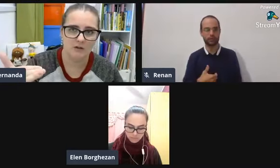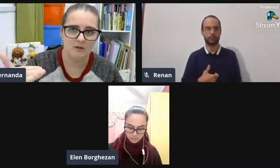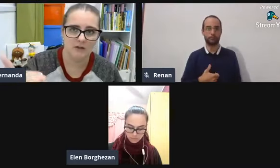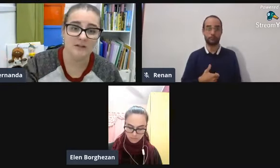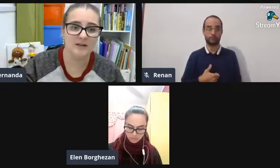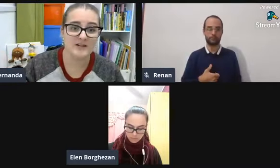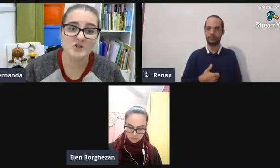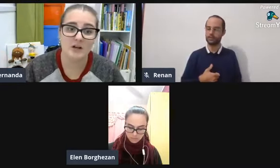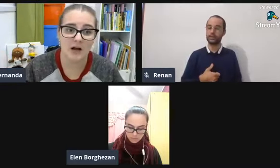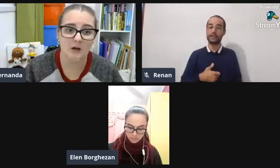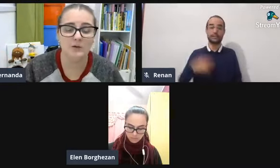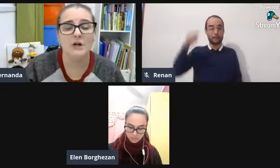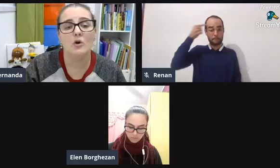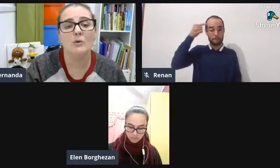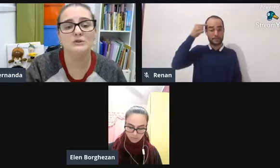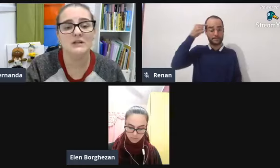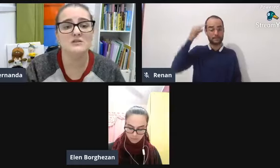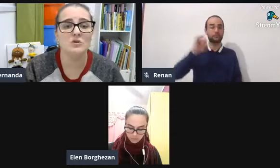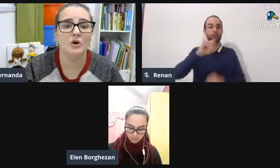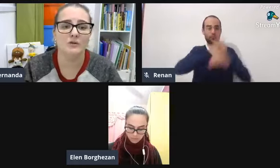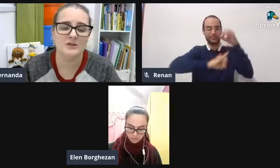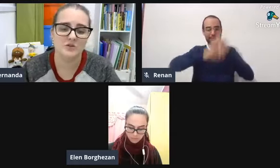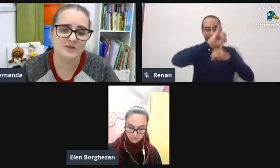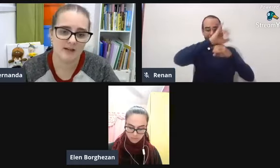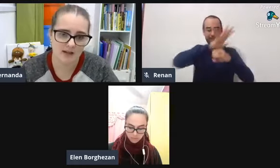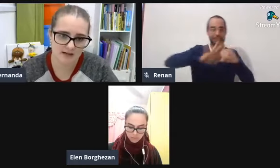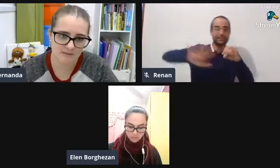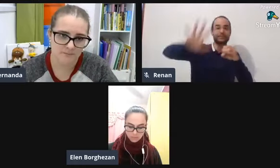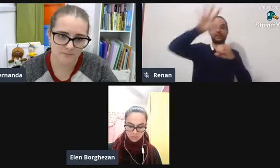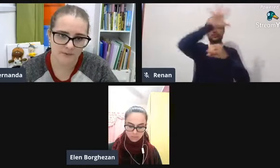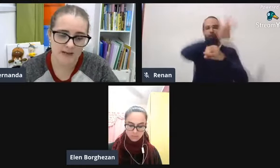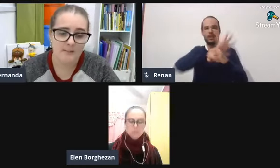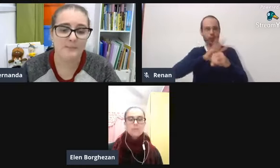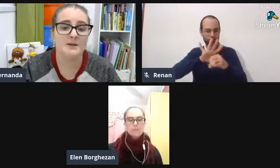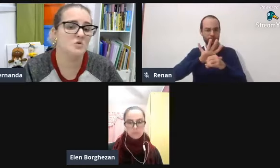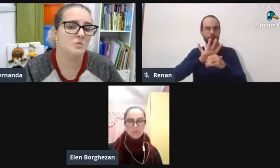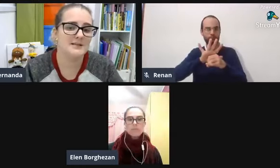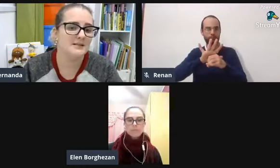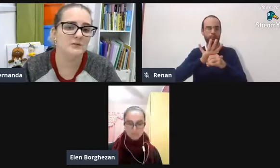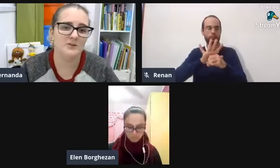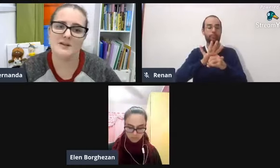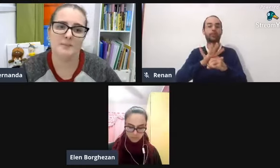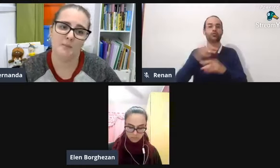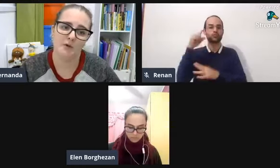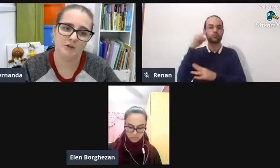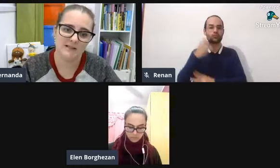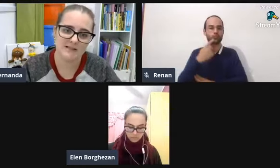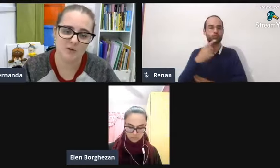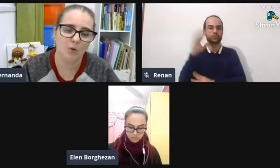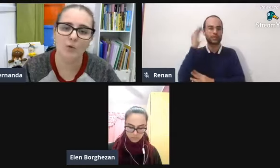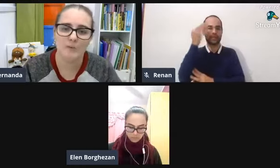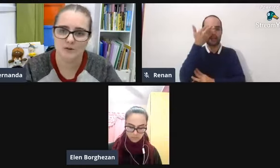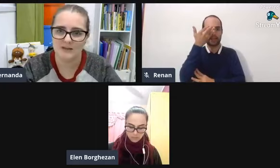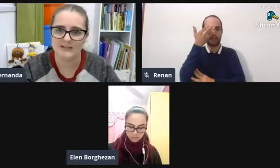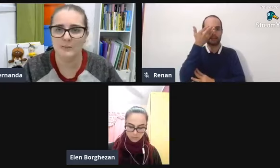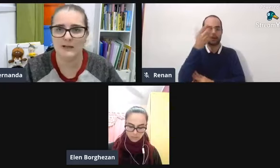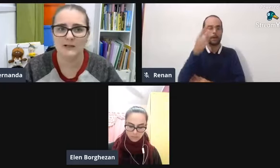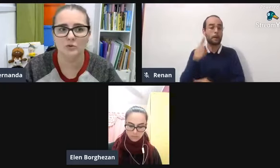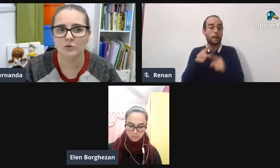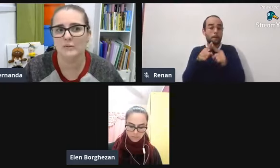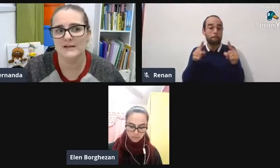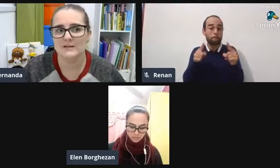nível internacional como transtorno da surdo-cegueira. Mas o Brasil não se apropriou desse número,